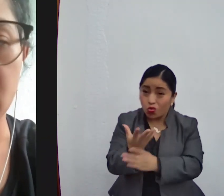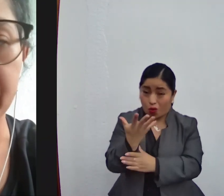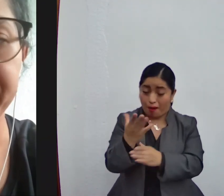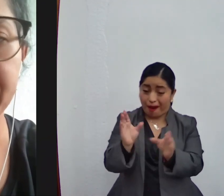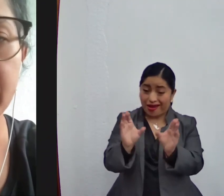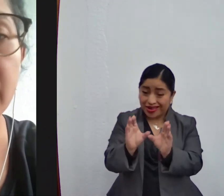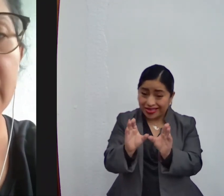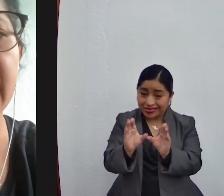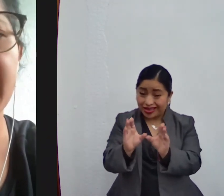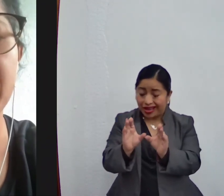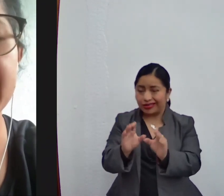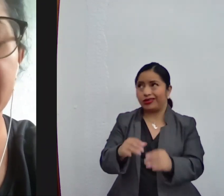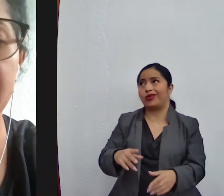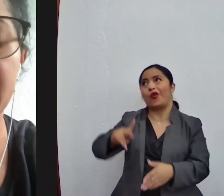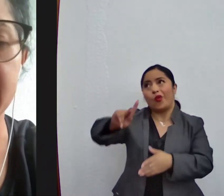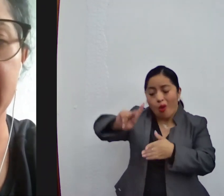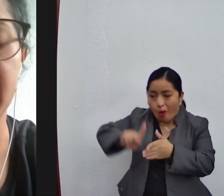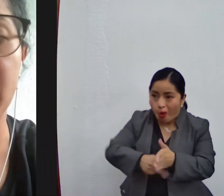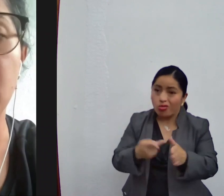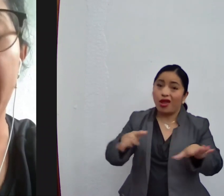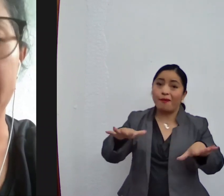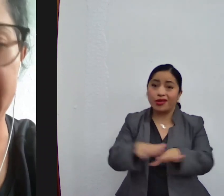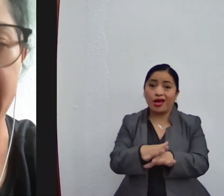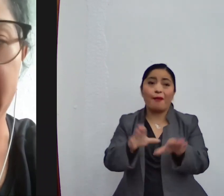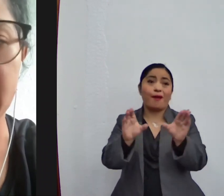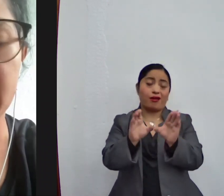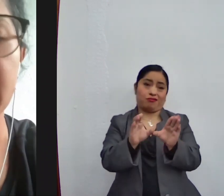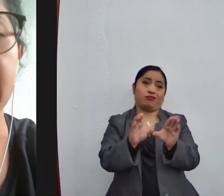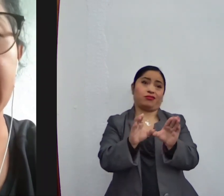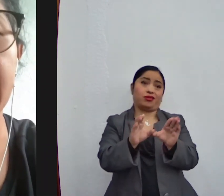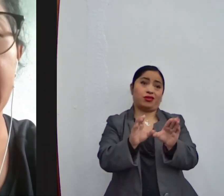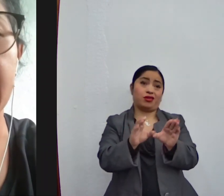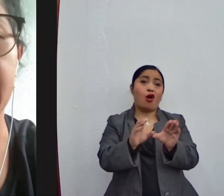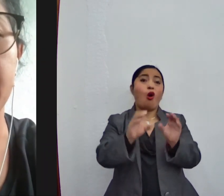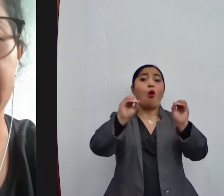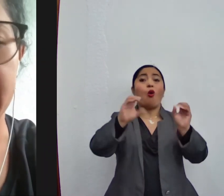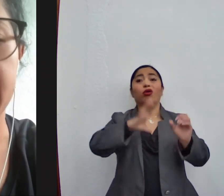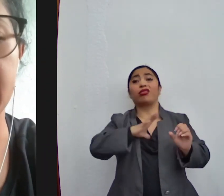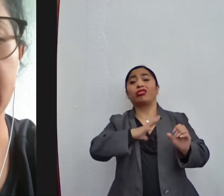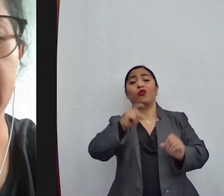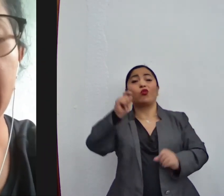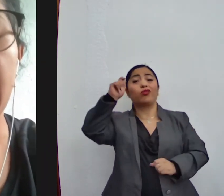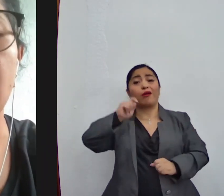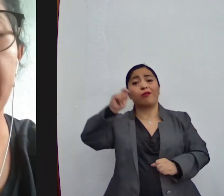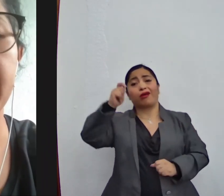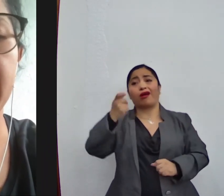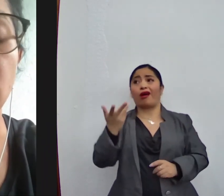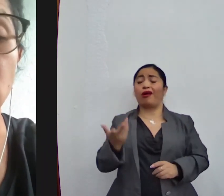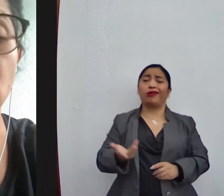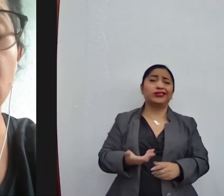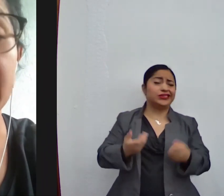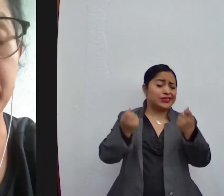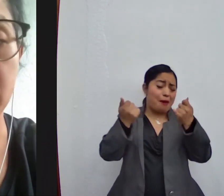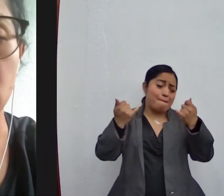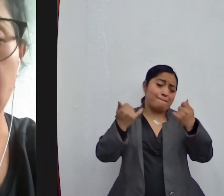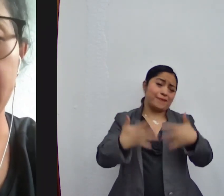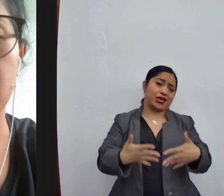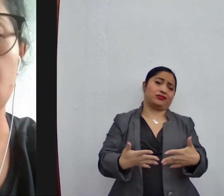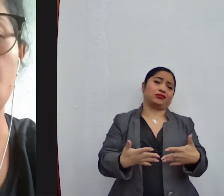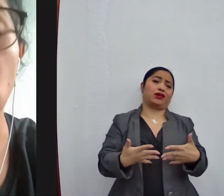un gasto, y que además, si quieren acceder a una beca, tienen que tramitar. Ahora bien, nosotros